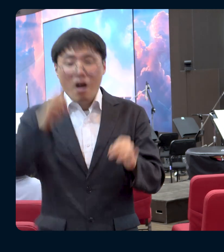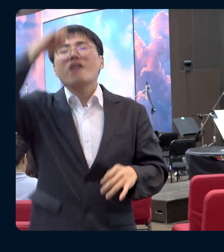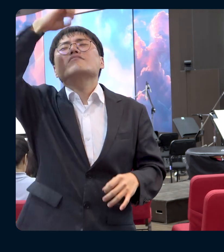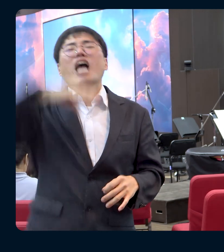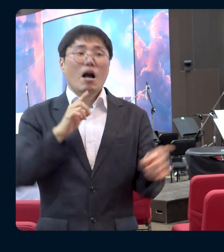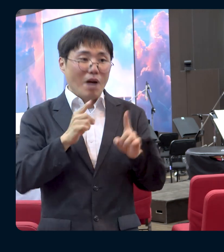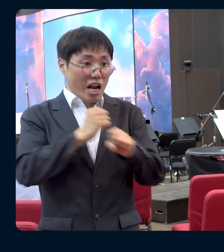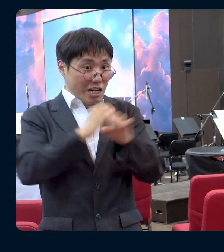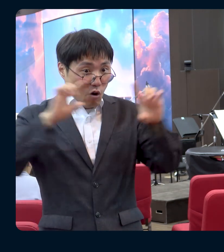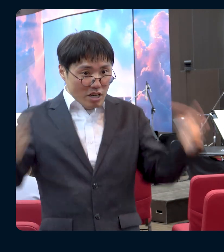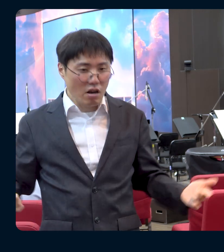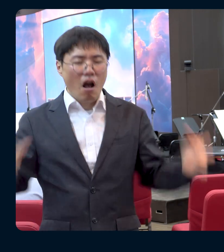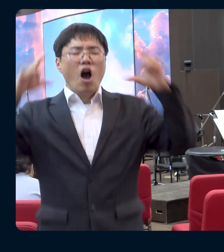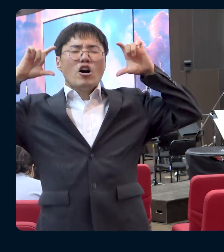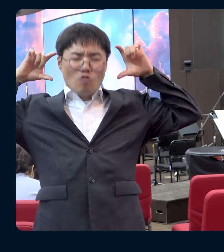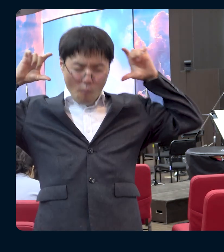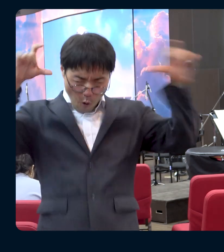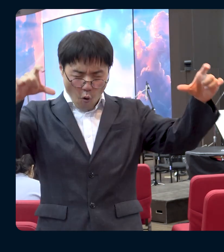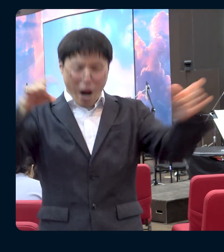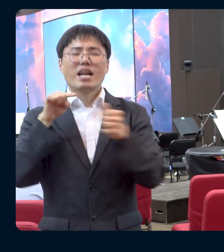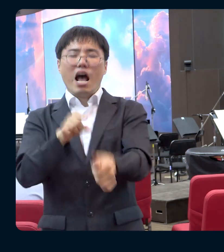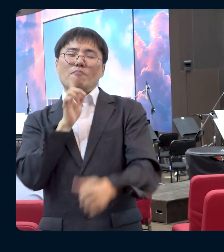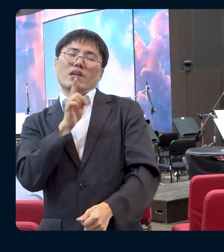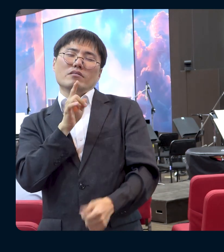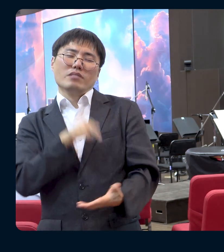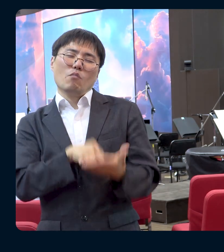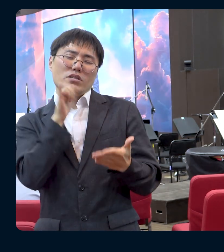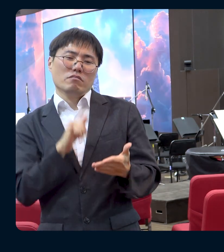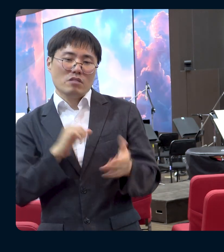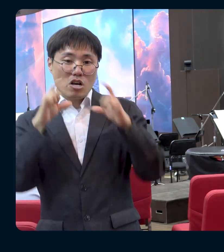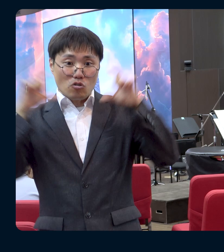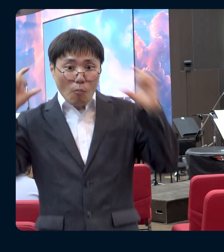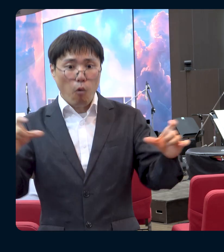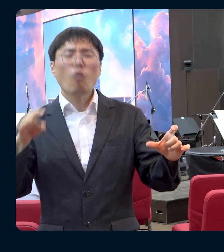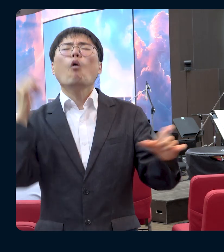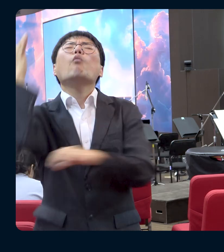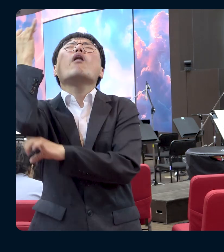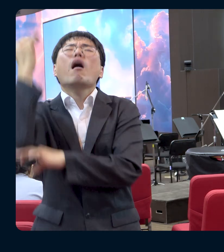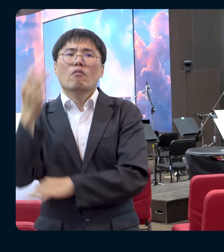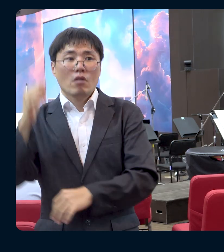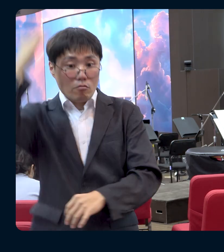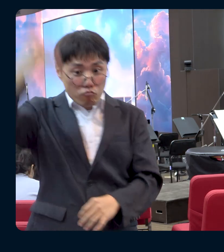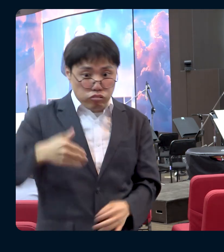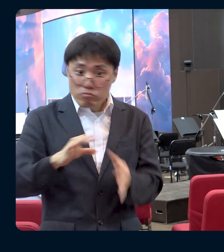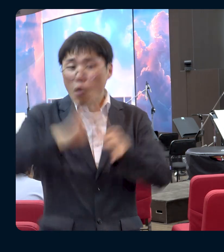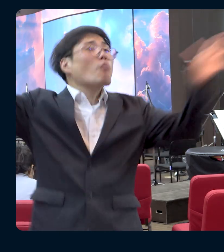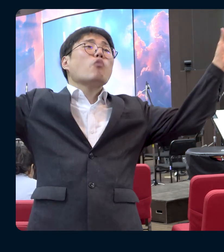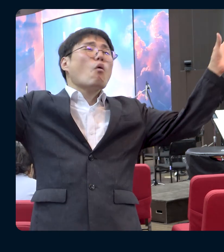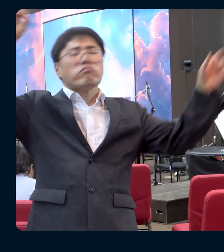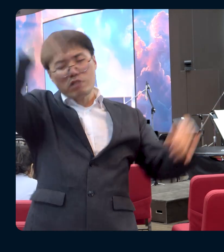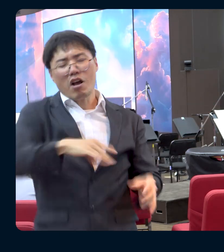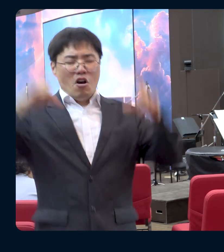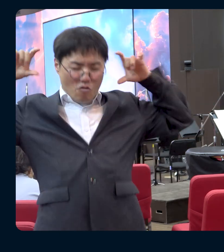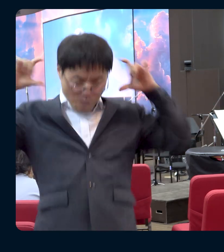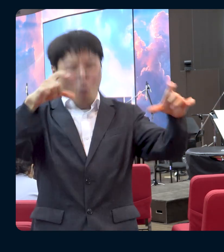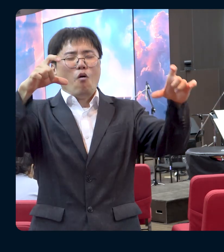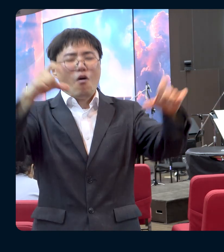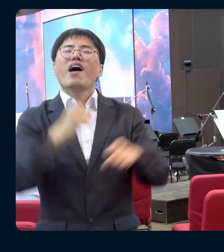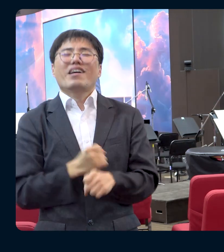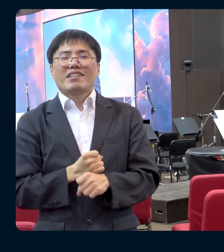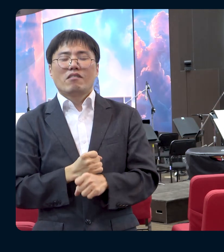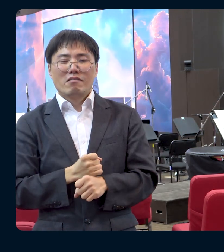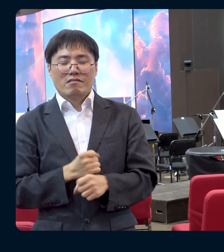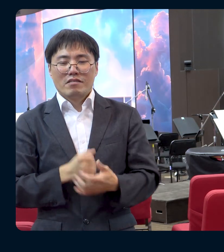보니까 그냥 말하는 것이 아니라 어떻게 했느냐? 선포하라고 그랬어요. 예, 선포는 원래 그런 거 아니에요. 묻든 말든 난 선포하는